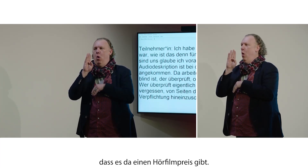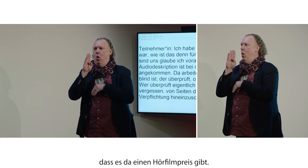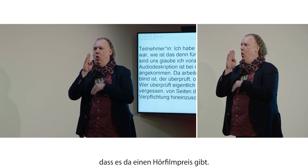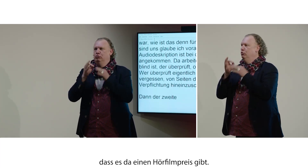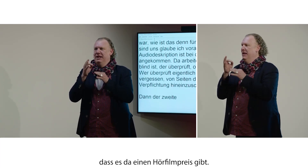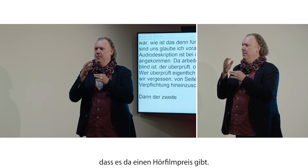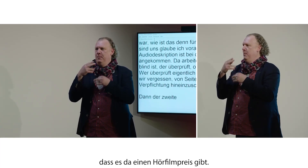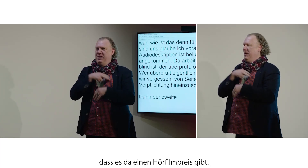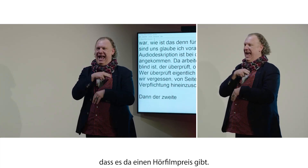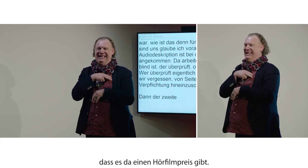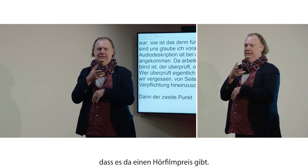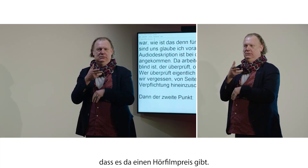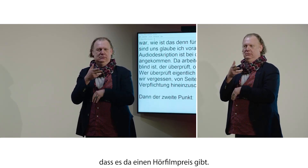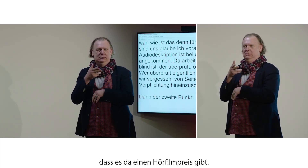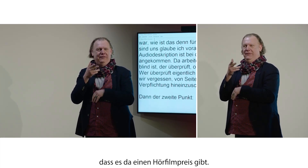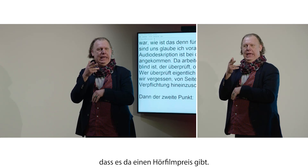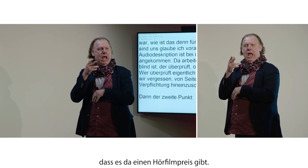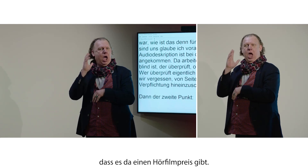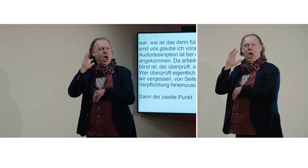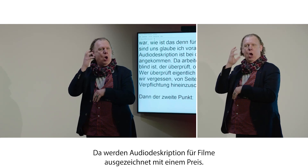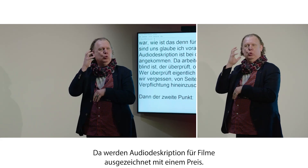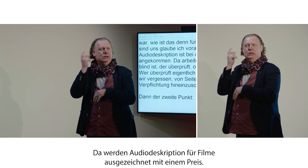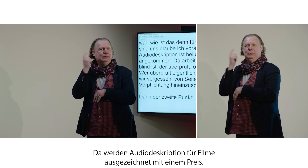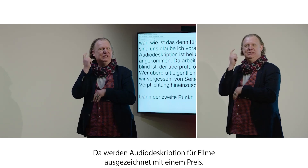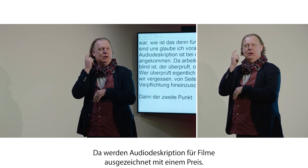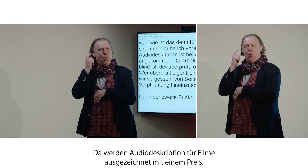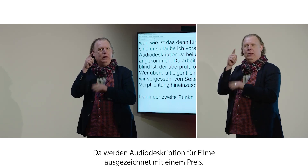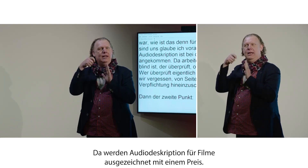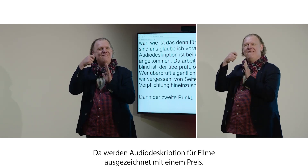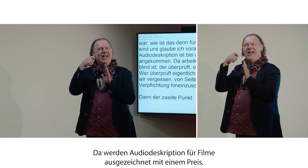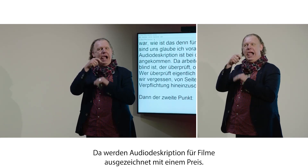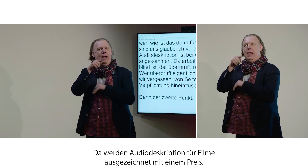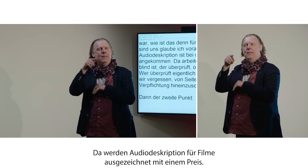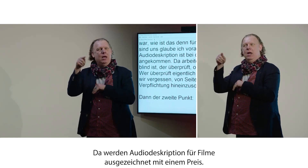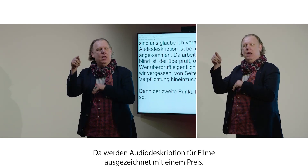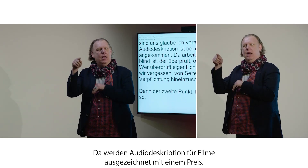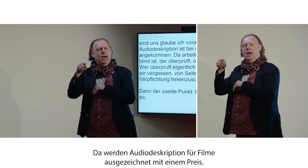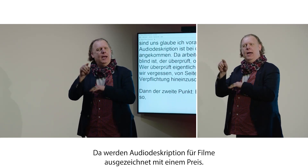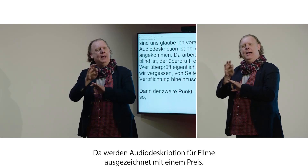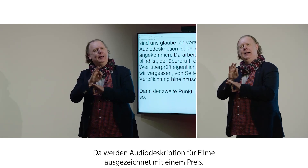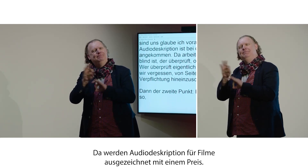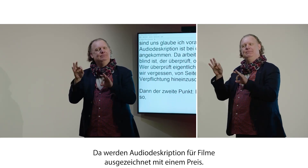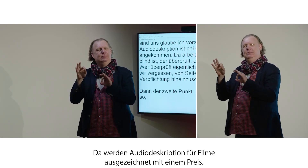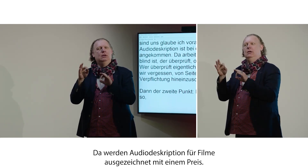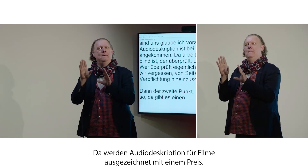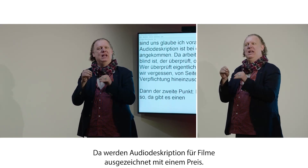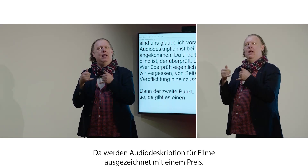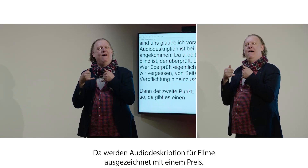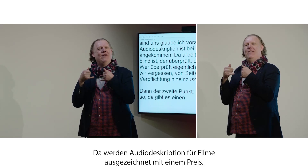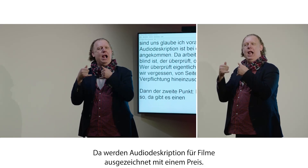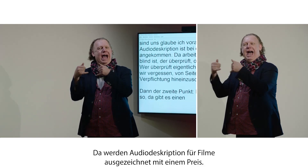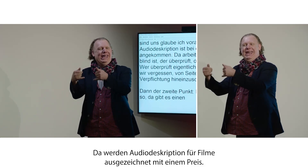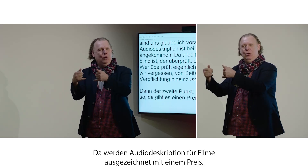dass es da einen Hörfilmpreis gibt. Ja, da sind, da werden Audiodeskriptionen für Filme, werden